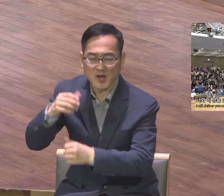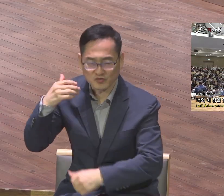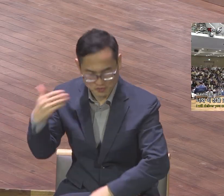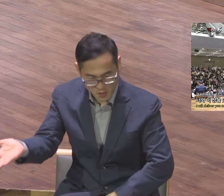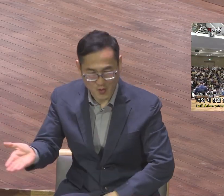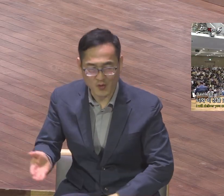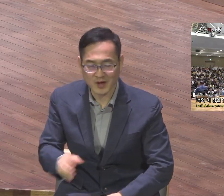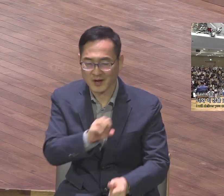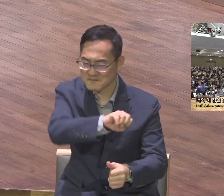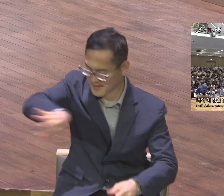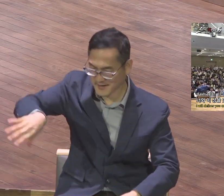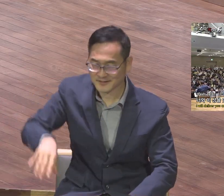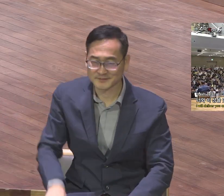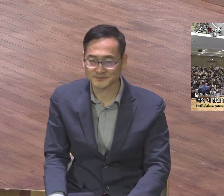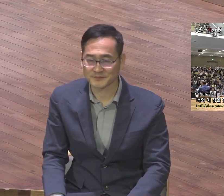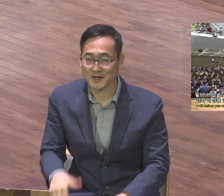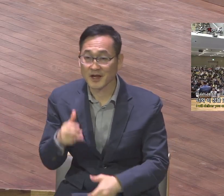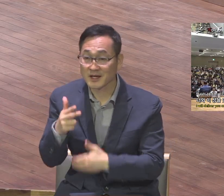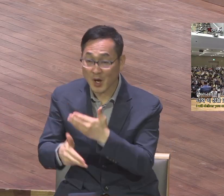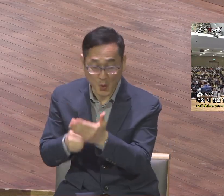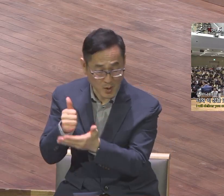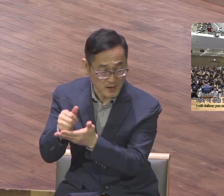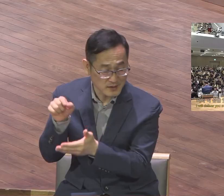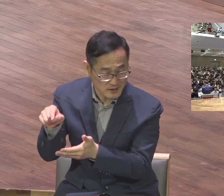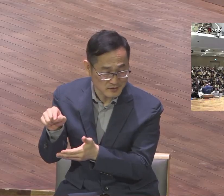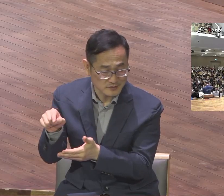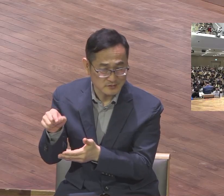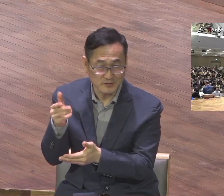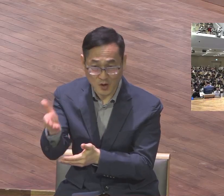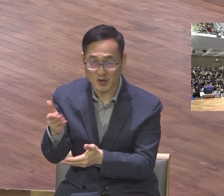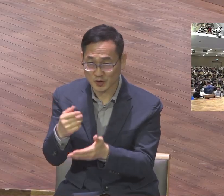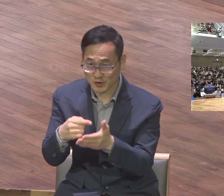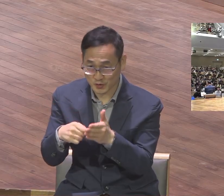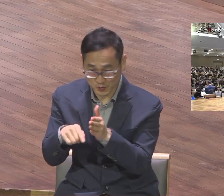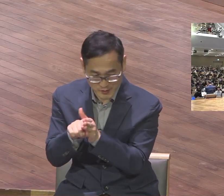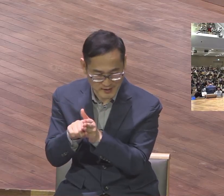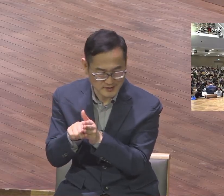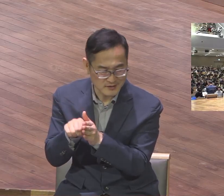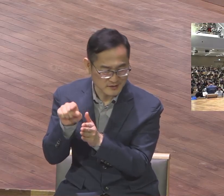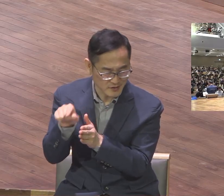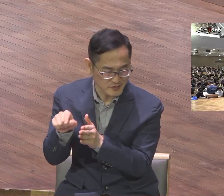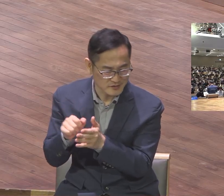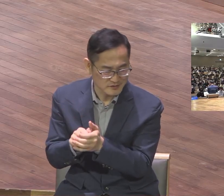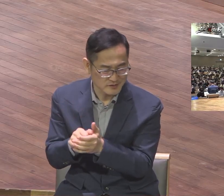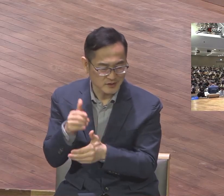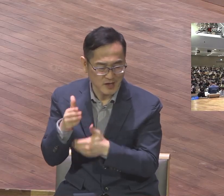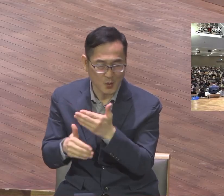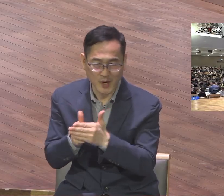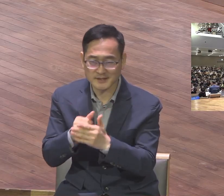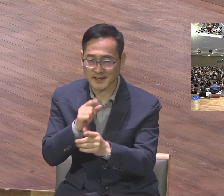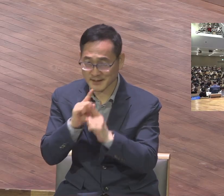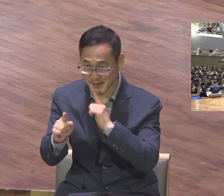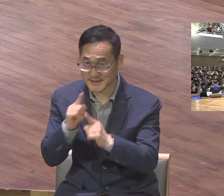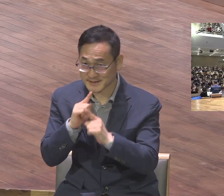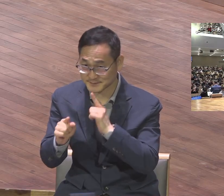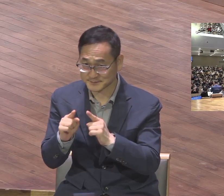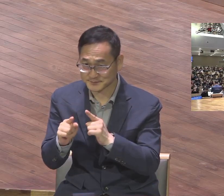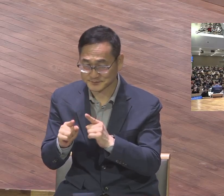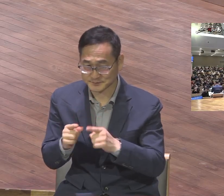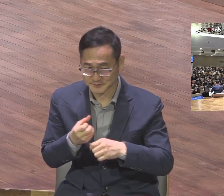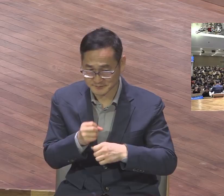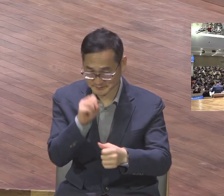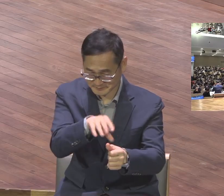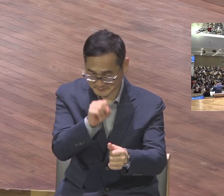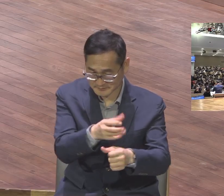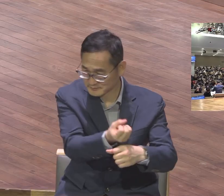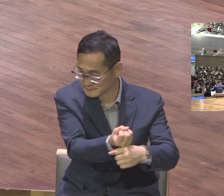읍시다 이는 여호와께서 말미암는 너를 위한 징조이니 곧 여호와께서 하신 말씀을 그가